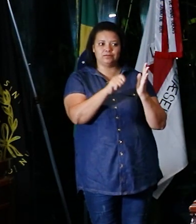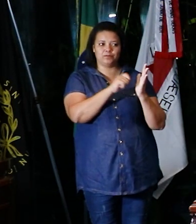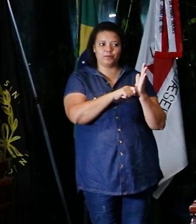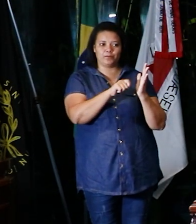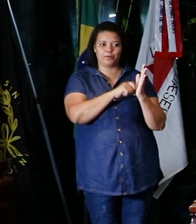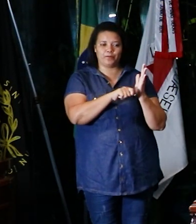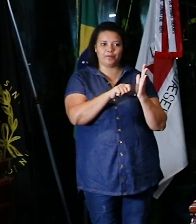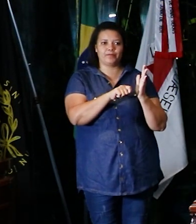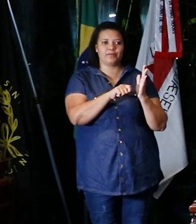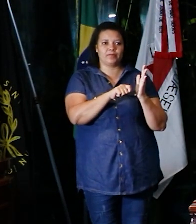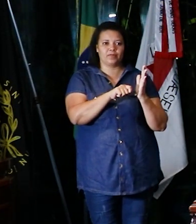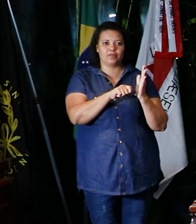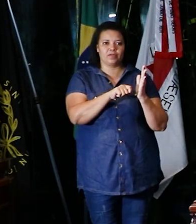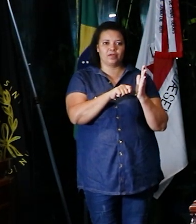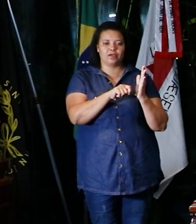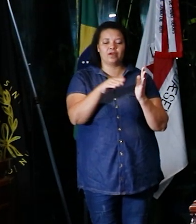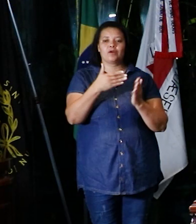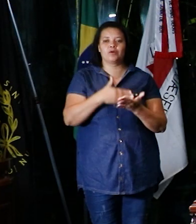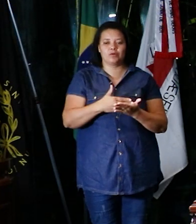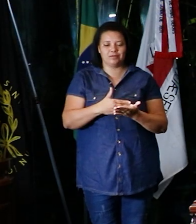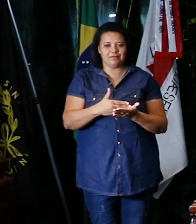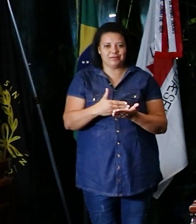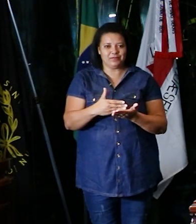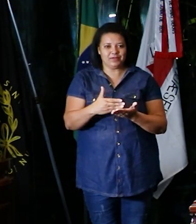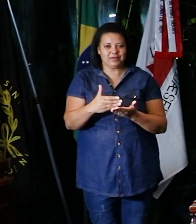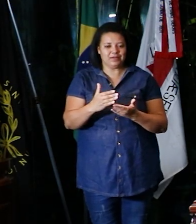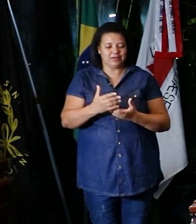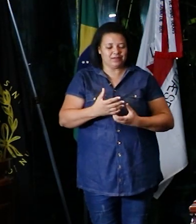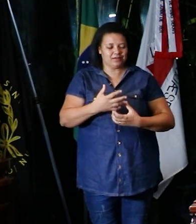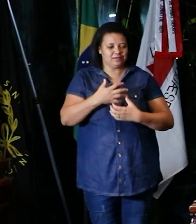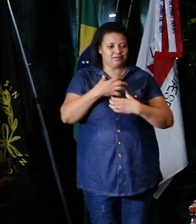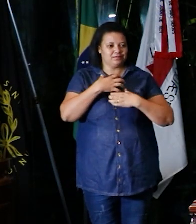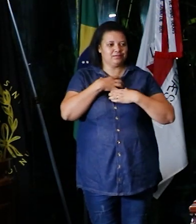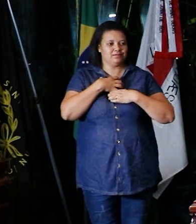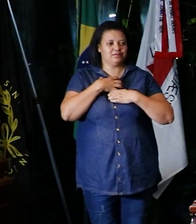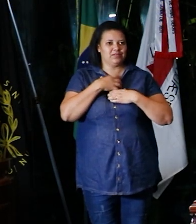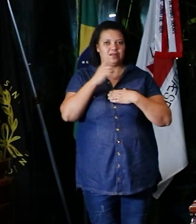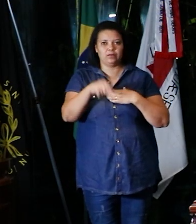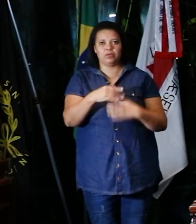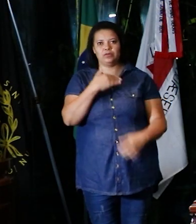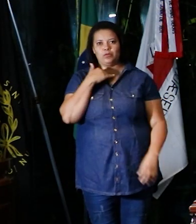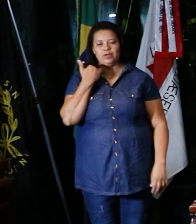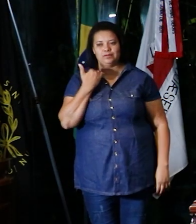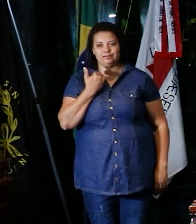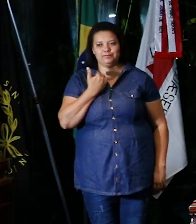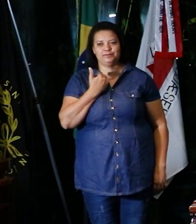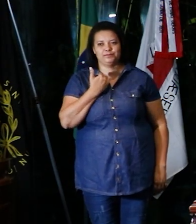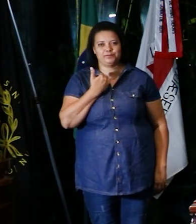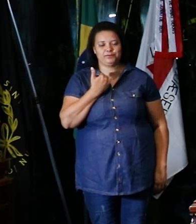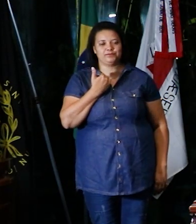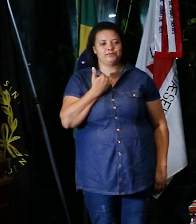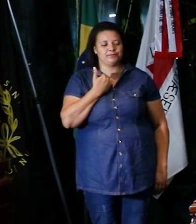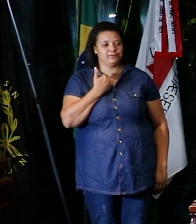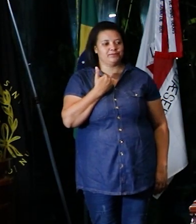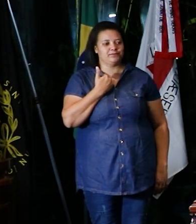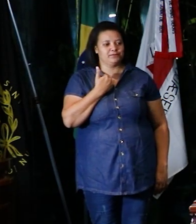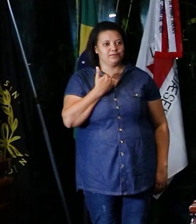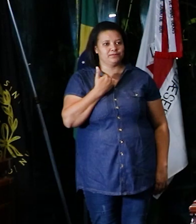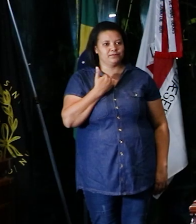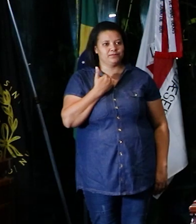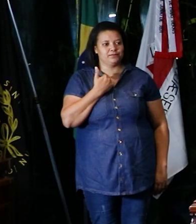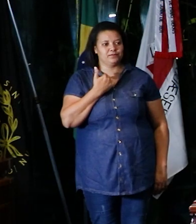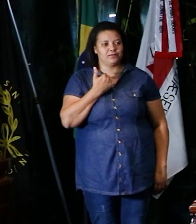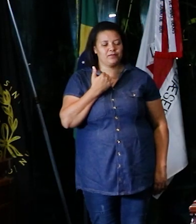diz que nesse momento ele nasce, depois morre, né? Mas eu não acho que é